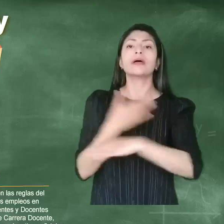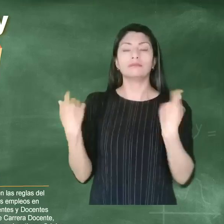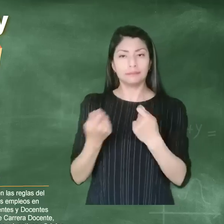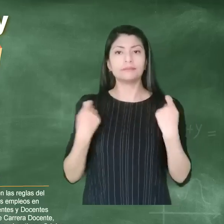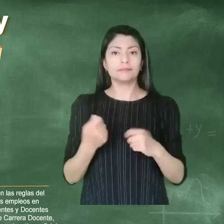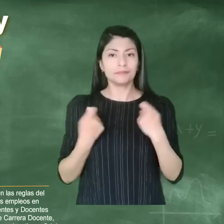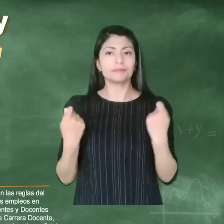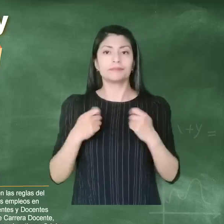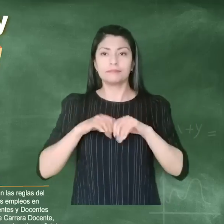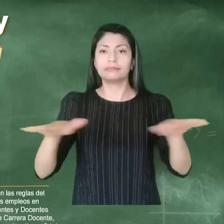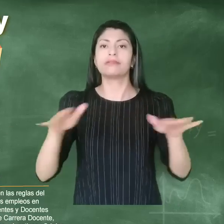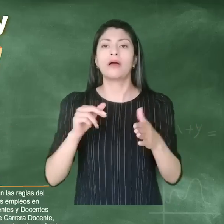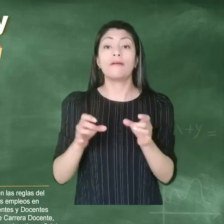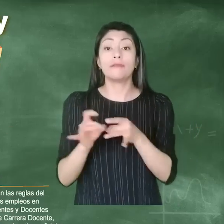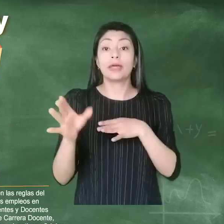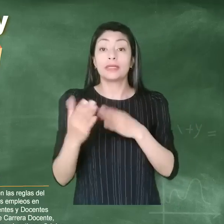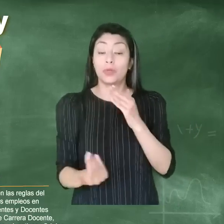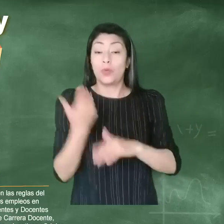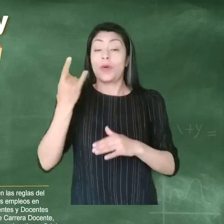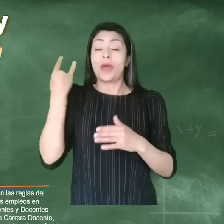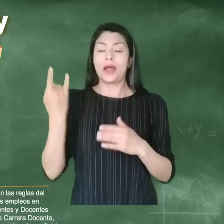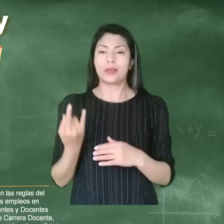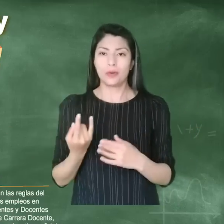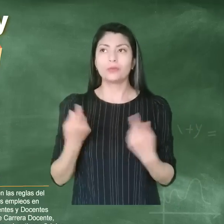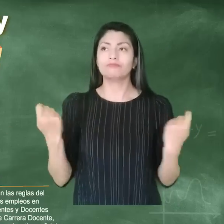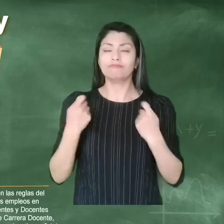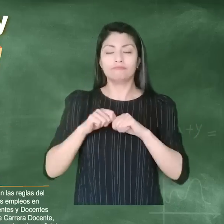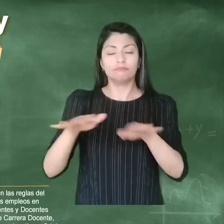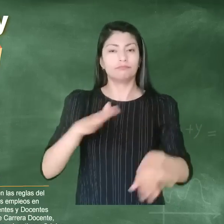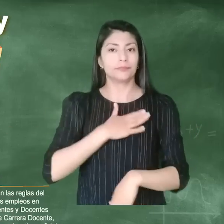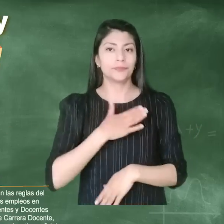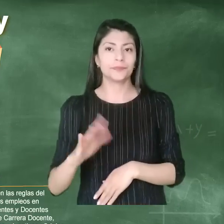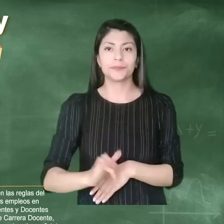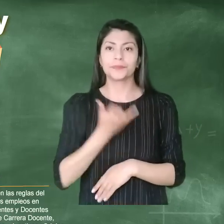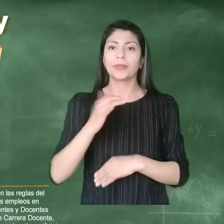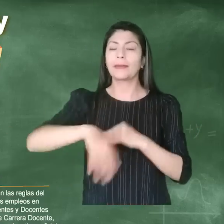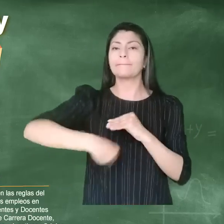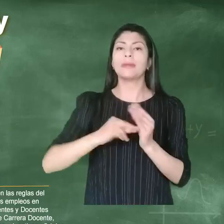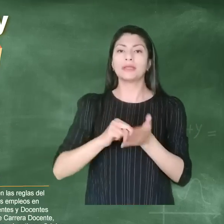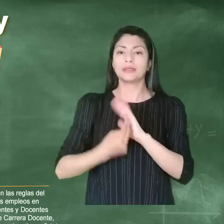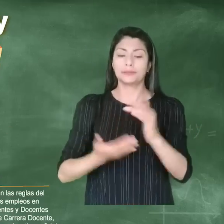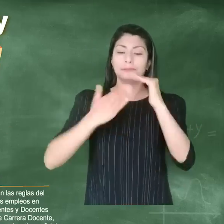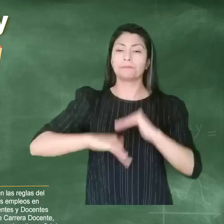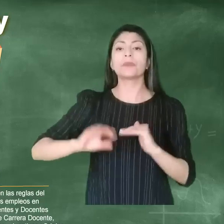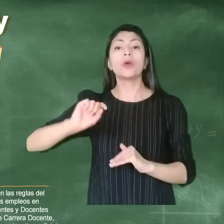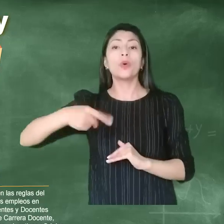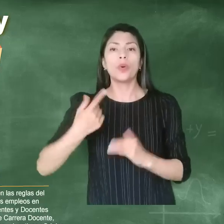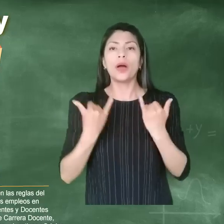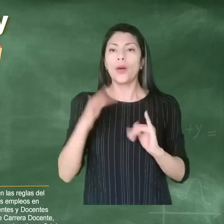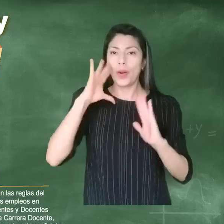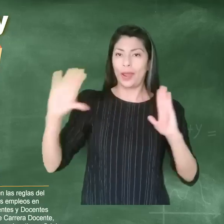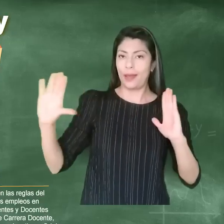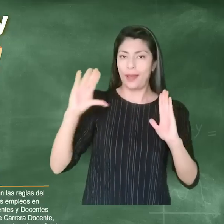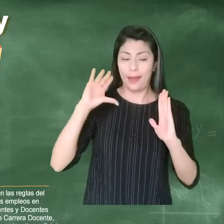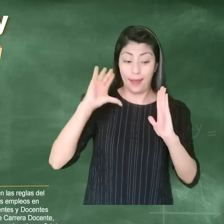días hábiles de anticipación a la nueva fecha prevista. Parágrafo 1. Sin perjuicio de lo establecido en